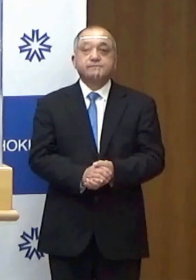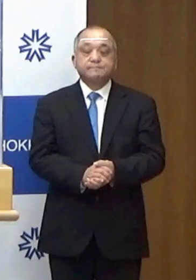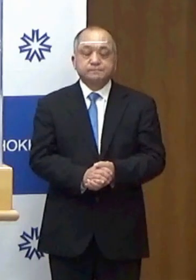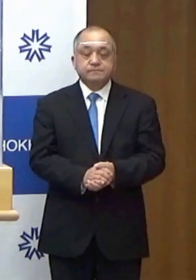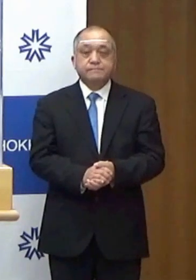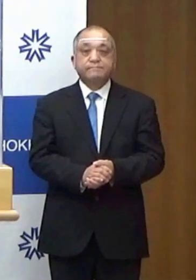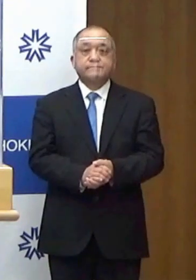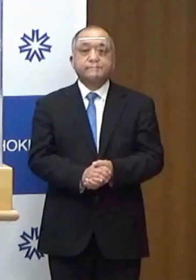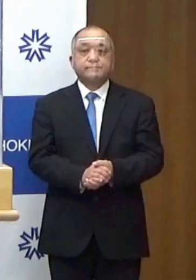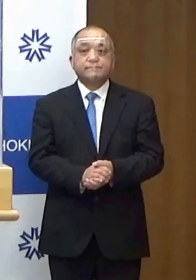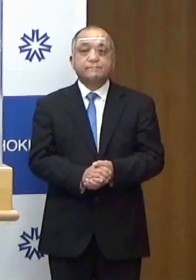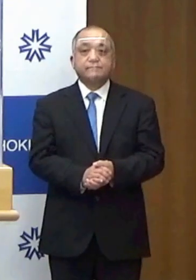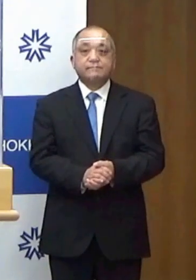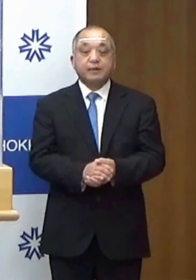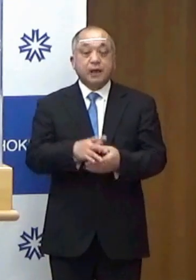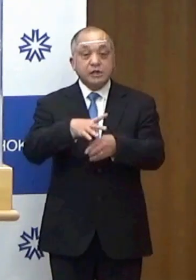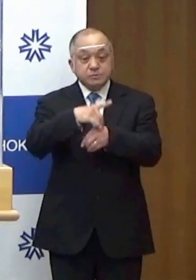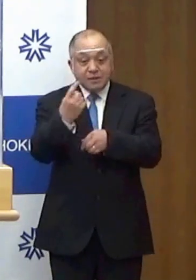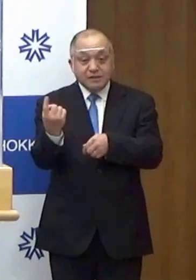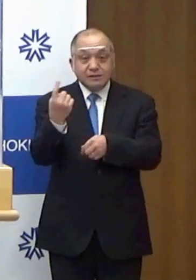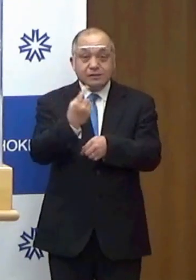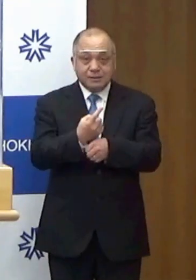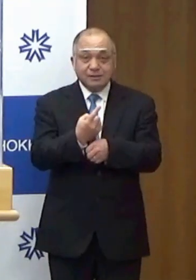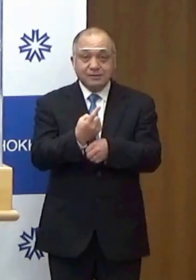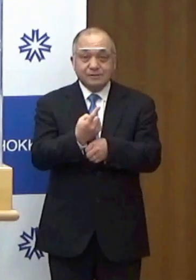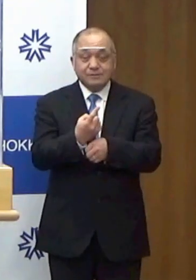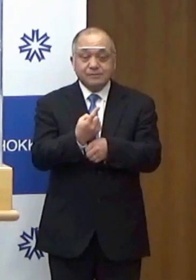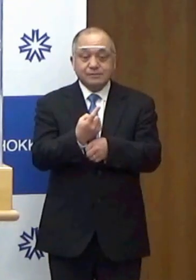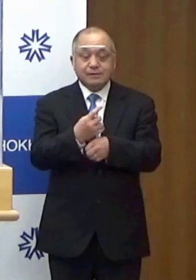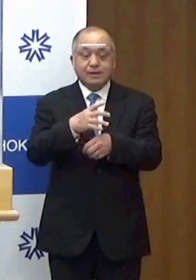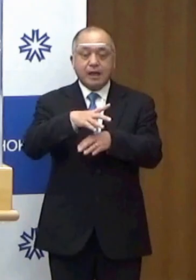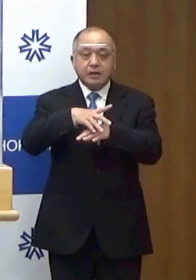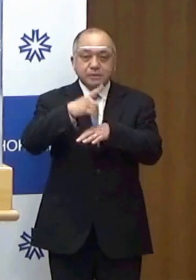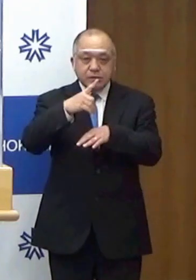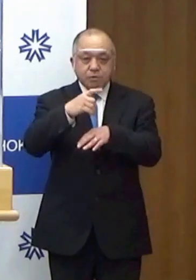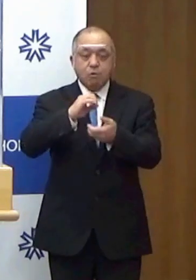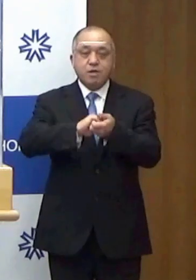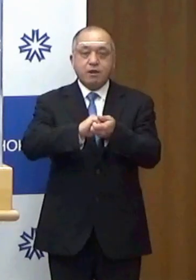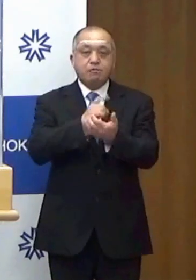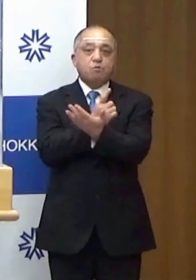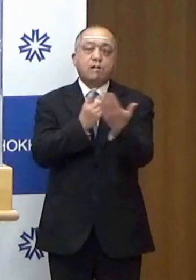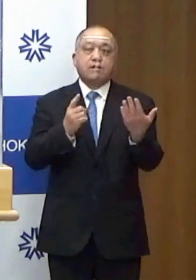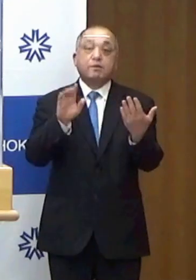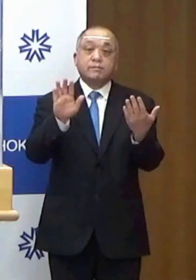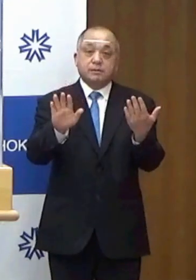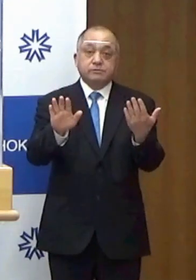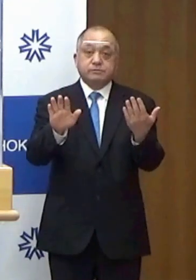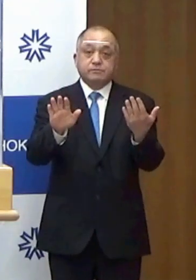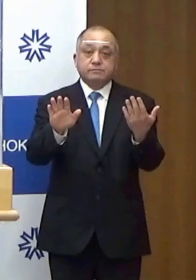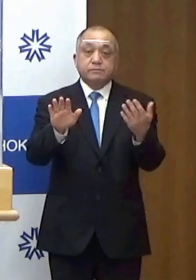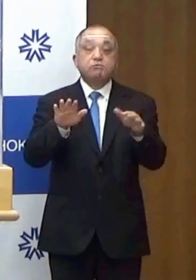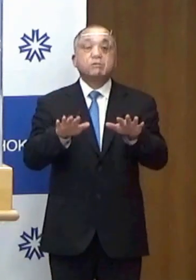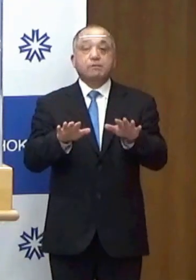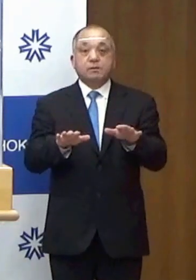はい、初登庁後の初の、定例の会見でございます。